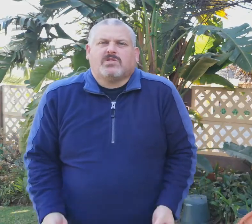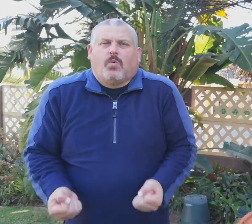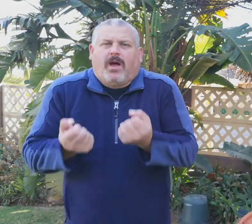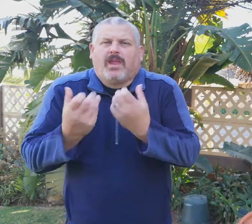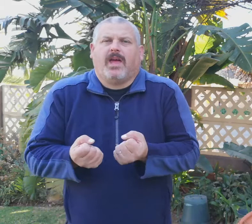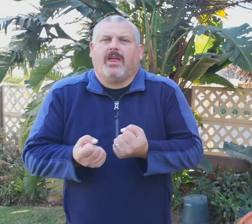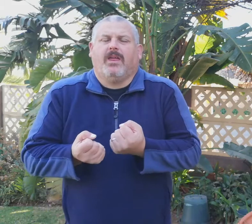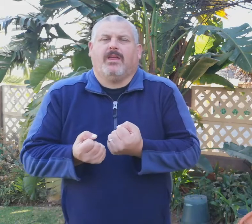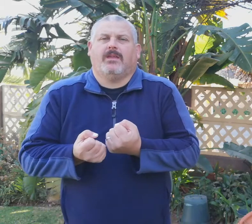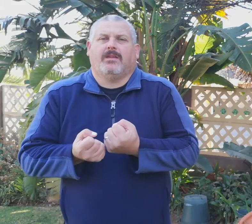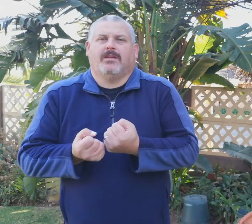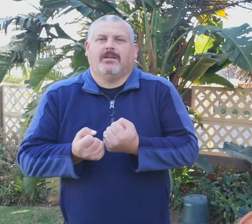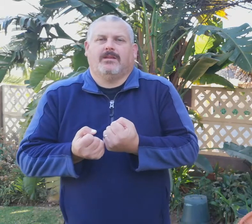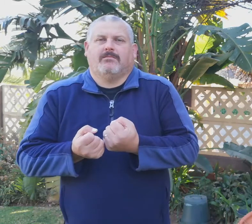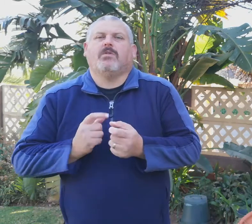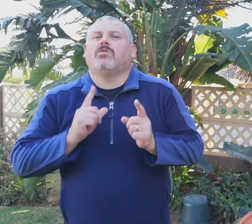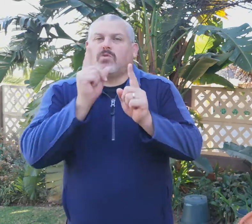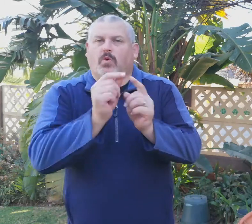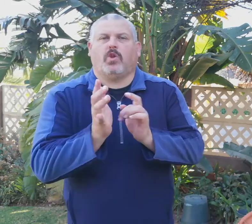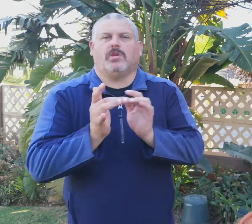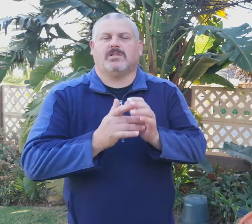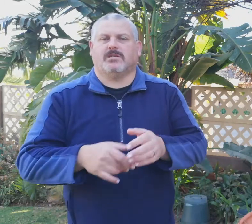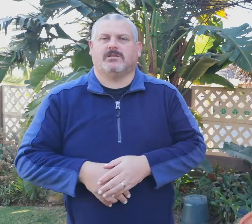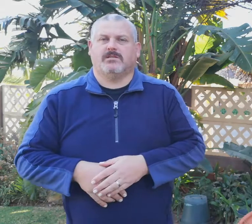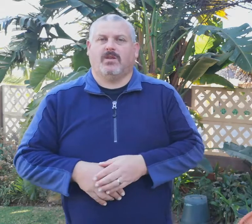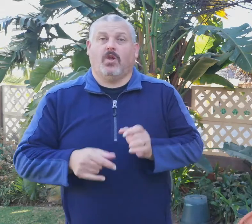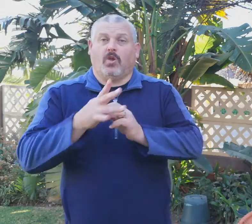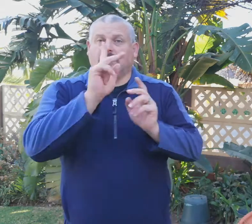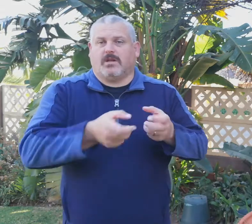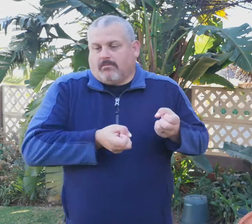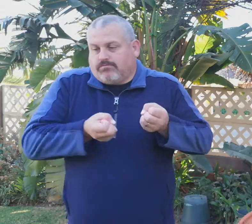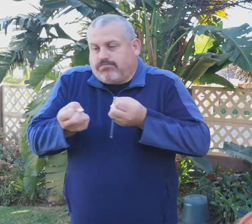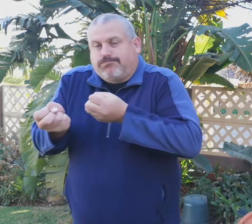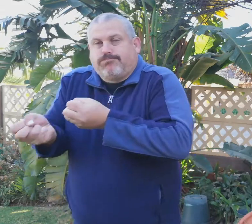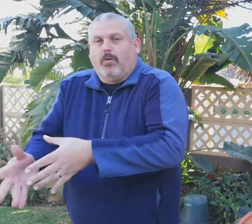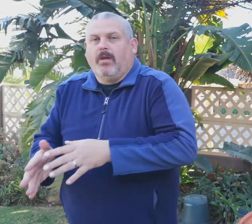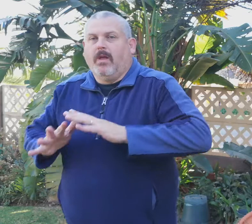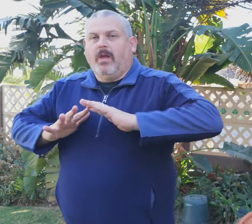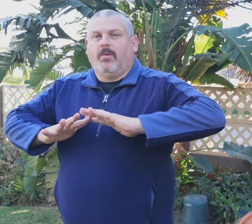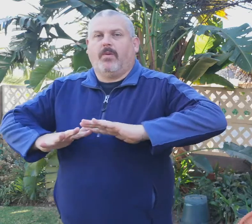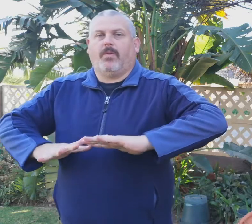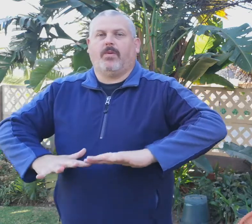but swaai kei, to Jesus, Jesus.